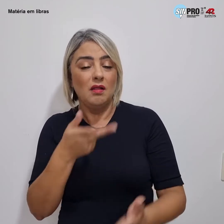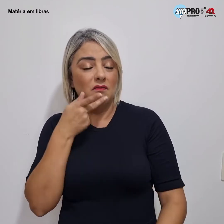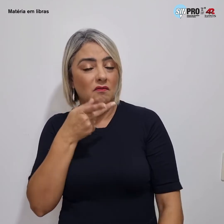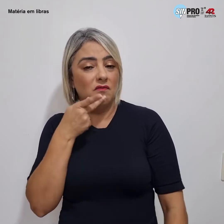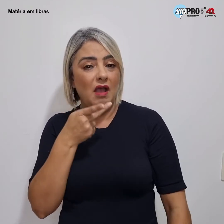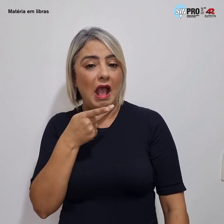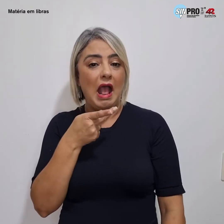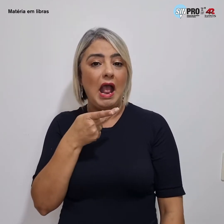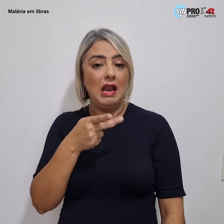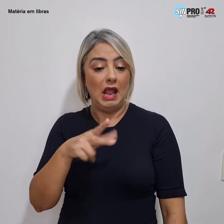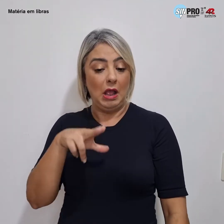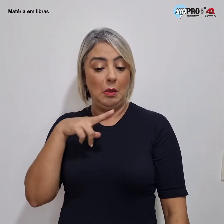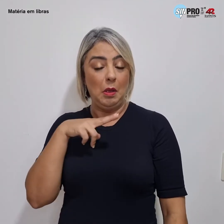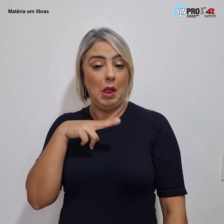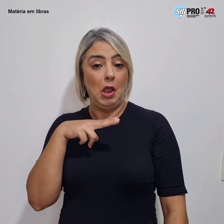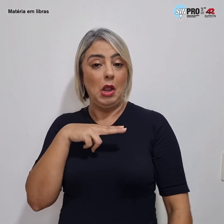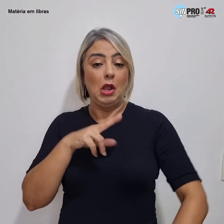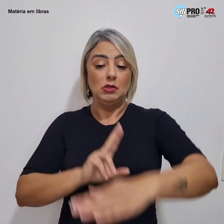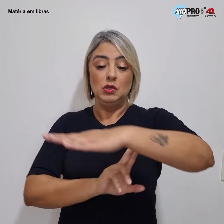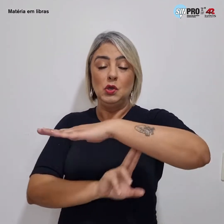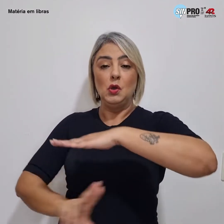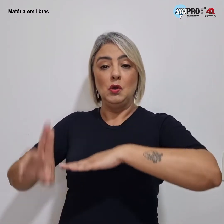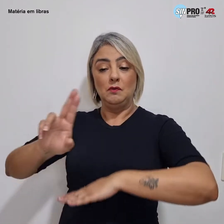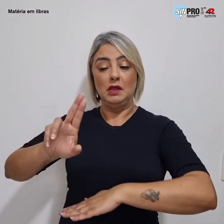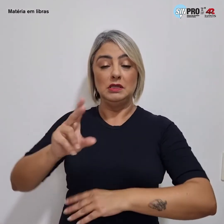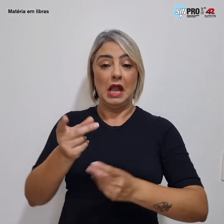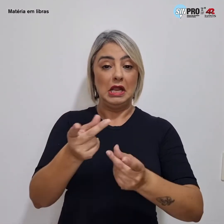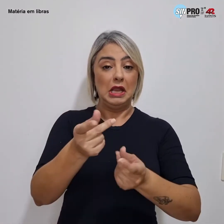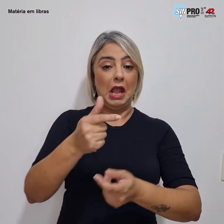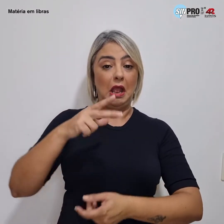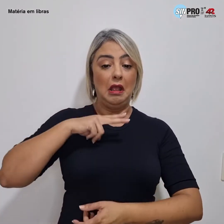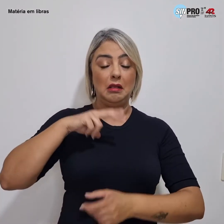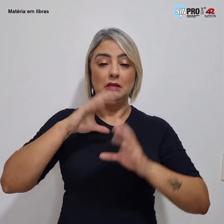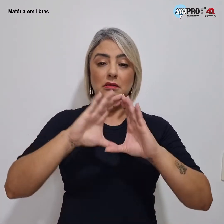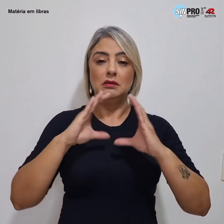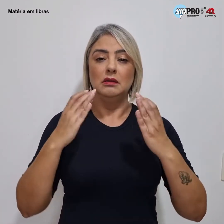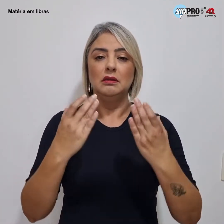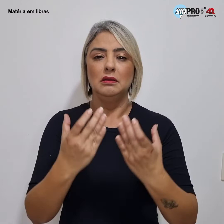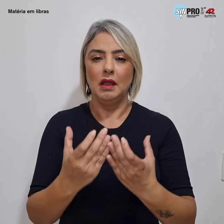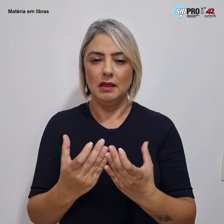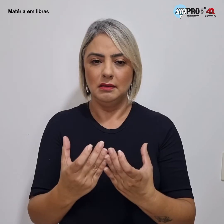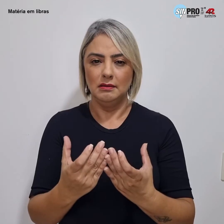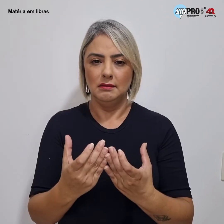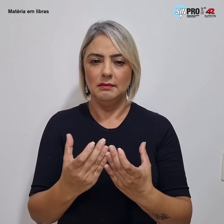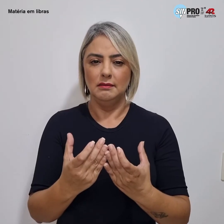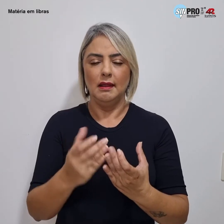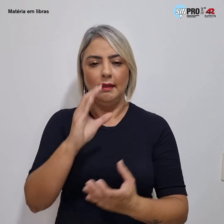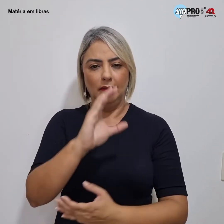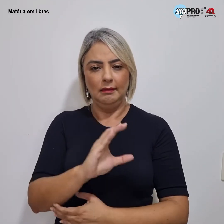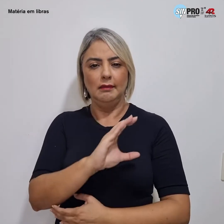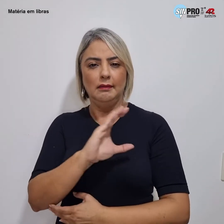ao público proprietário de universidades privadas, comunitárias, confessionais e